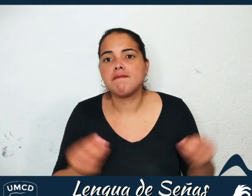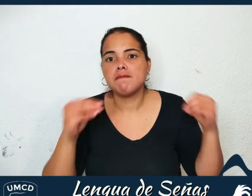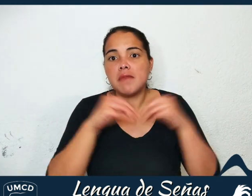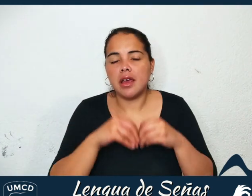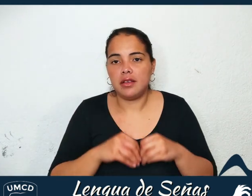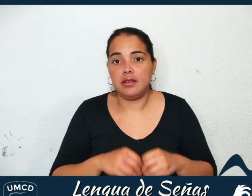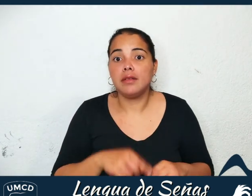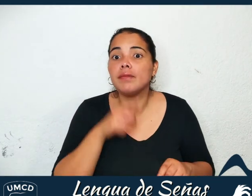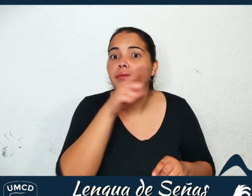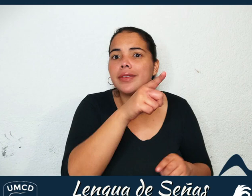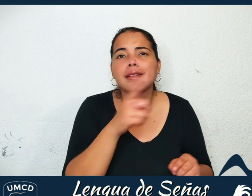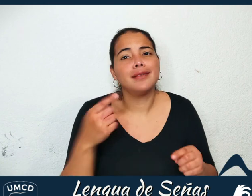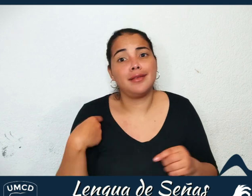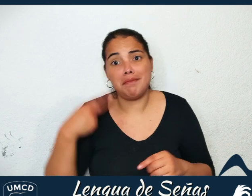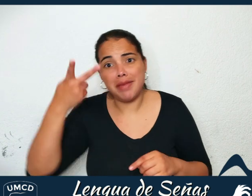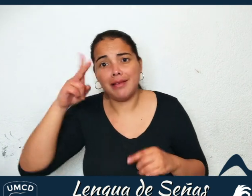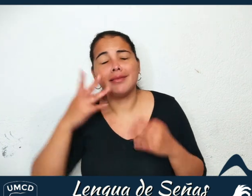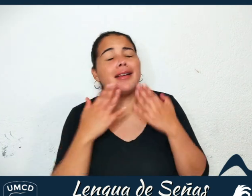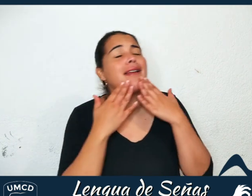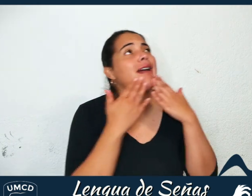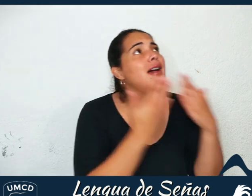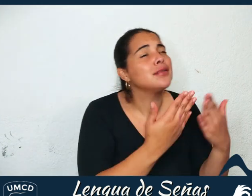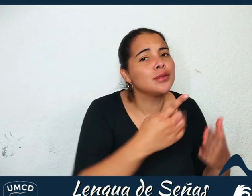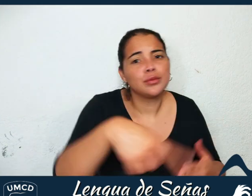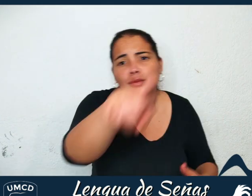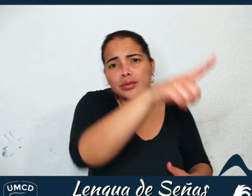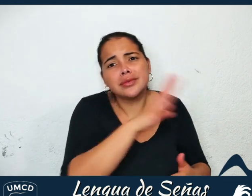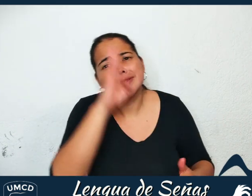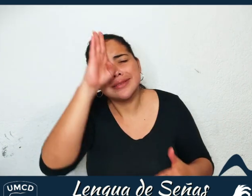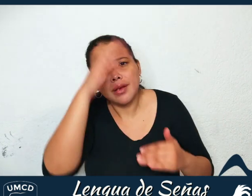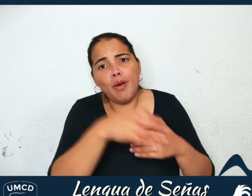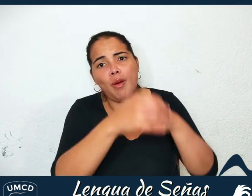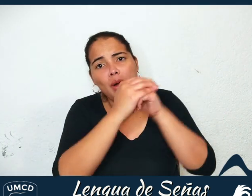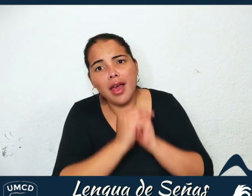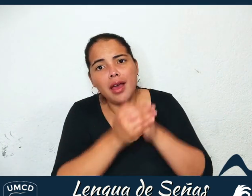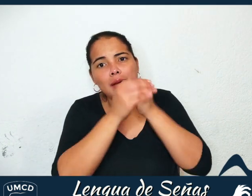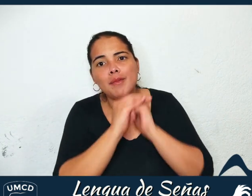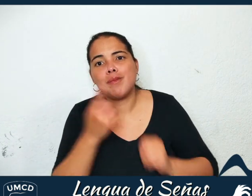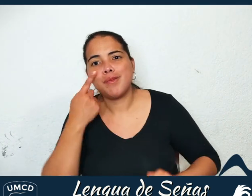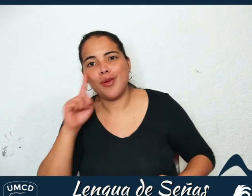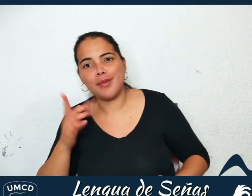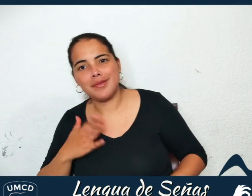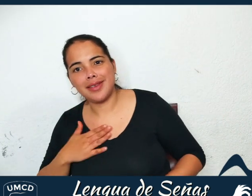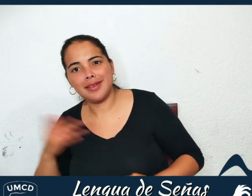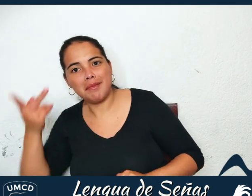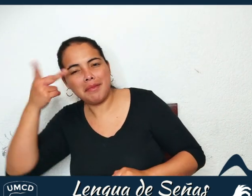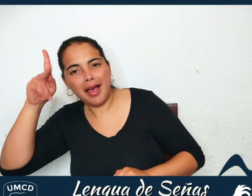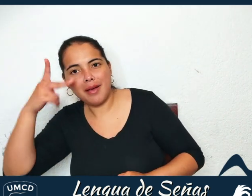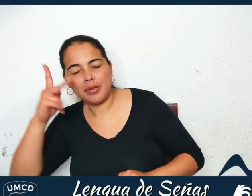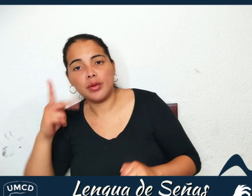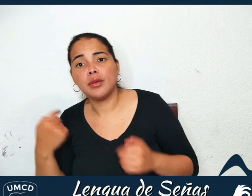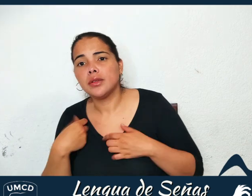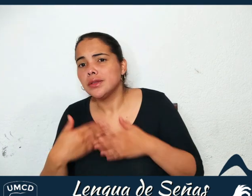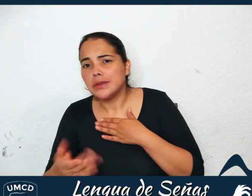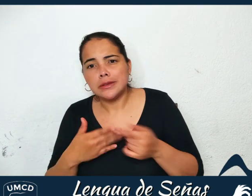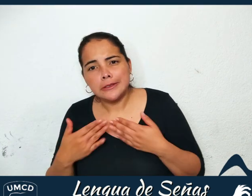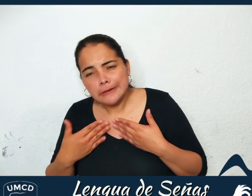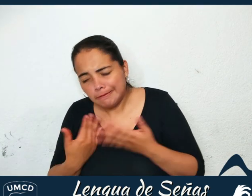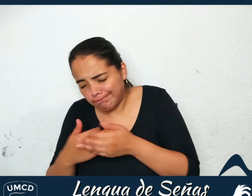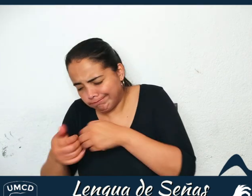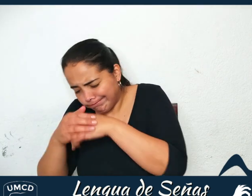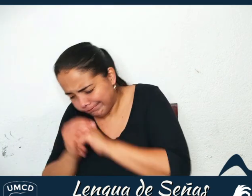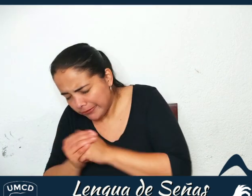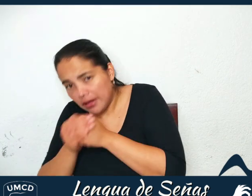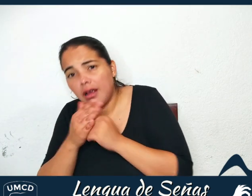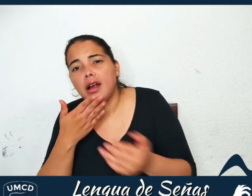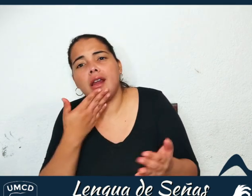dice en el versículo 11, él daba gracias a los hermanos que habían estado orando por él, para que a través de ese ministerio de